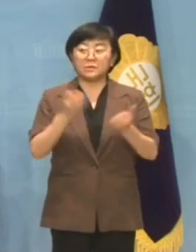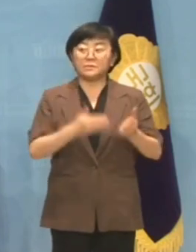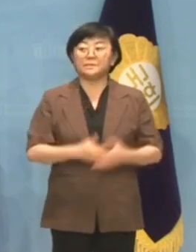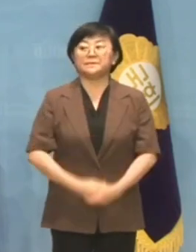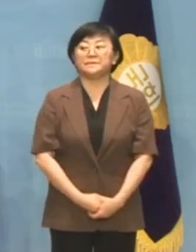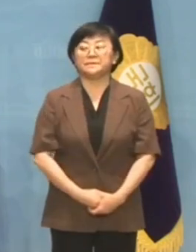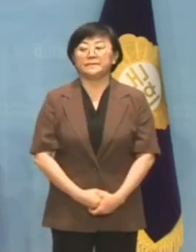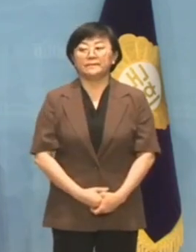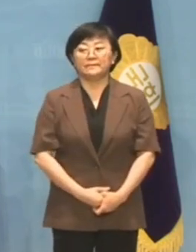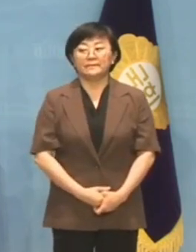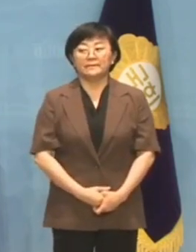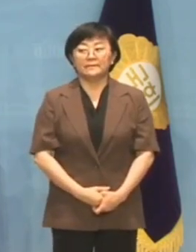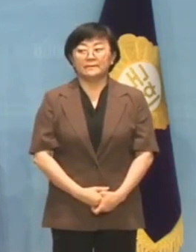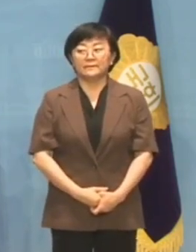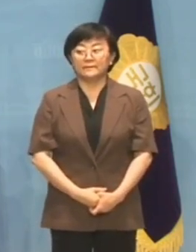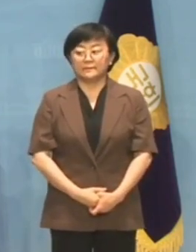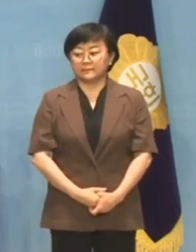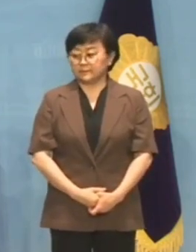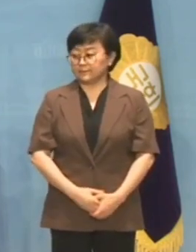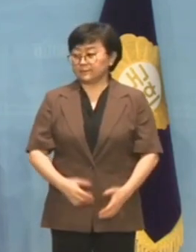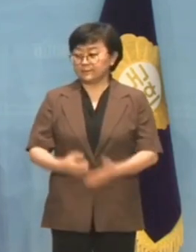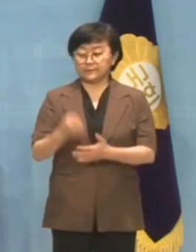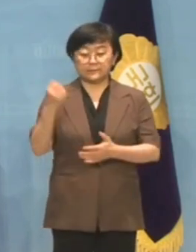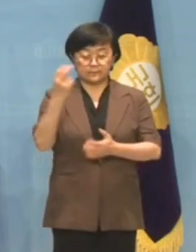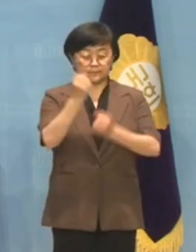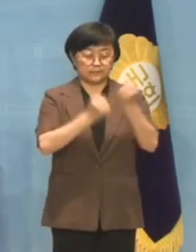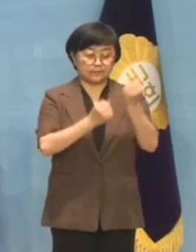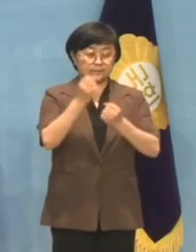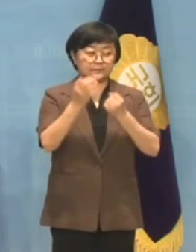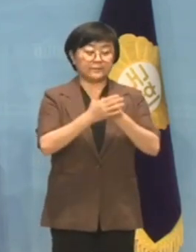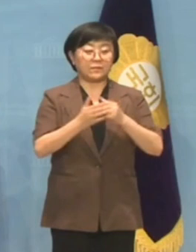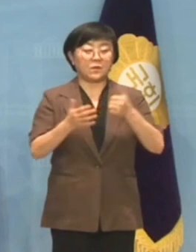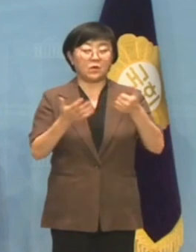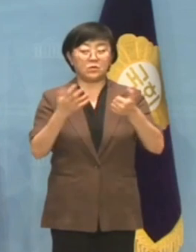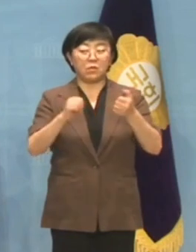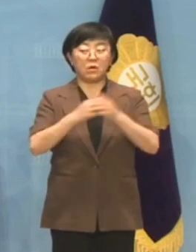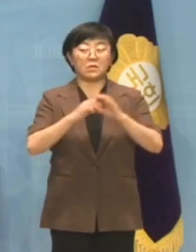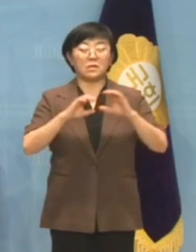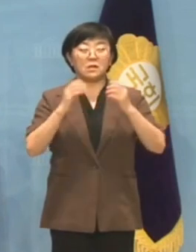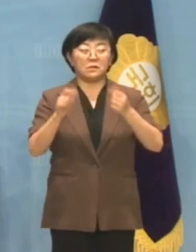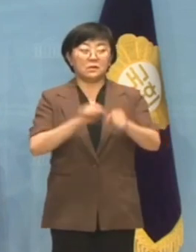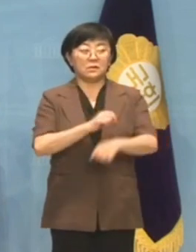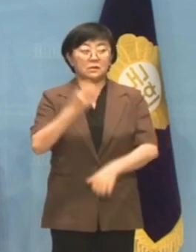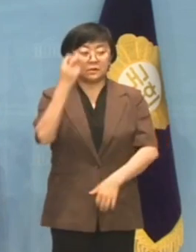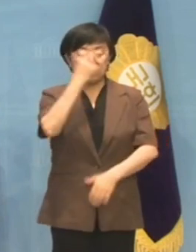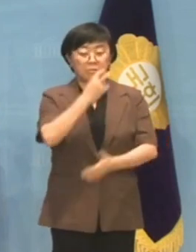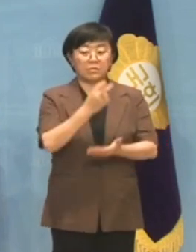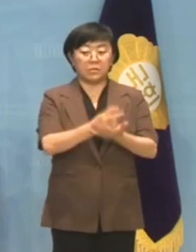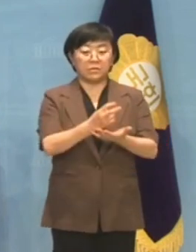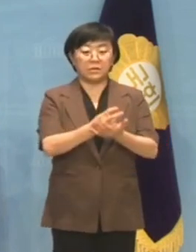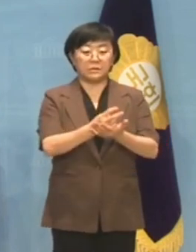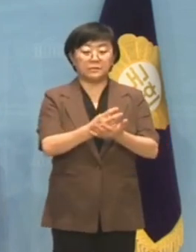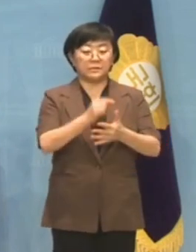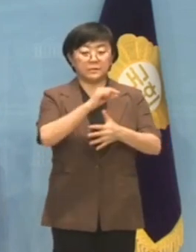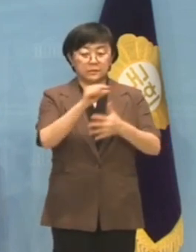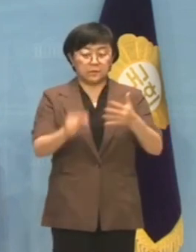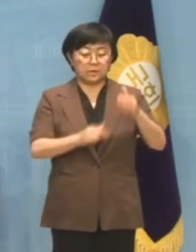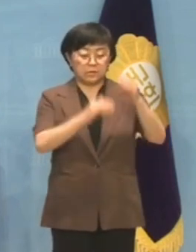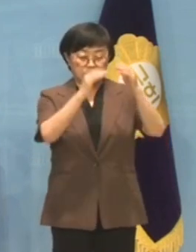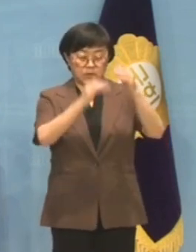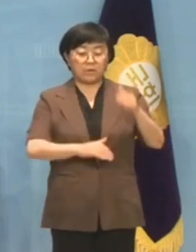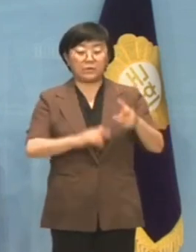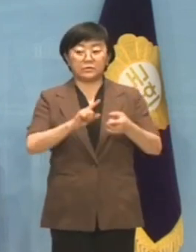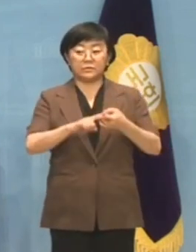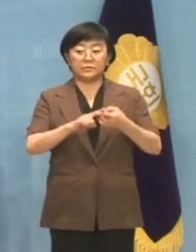바랍니다. 거듭 강조하지만 50억 클럽 특검법안은 절차와